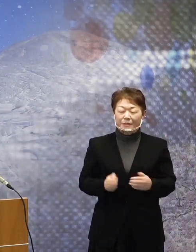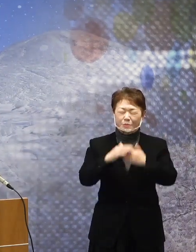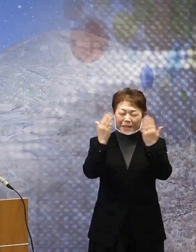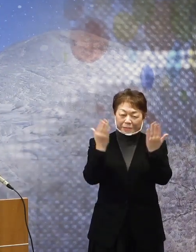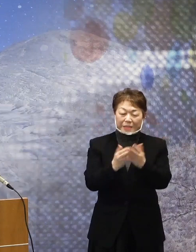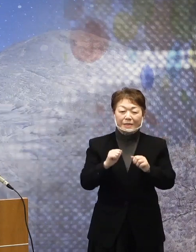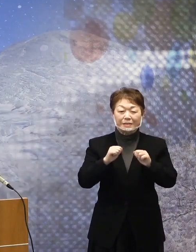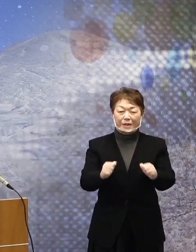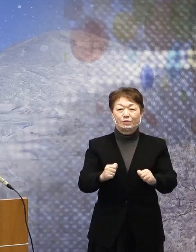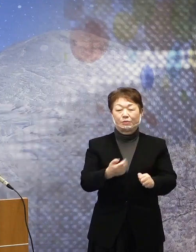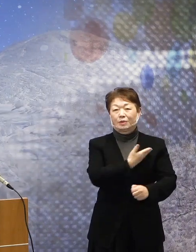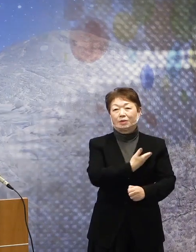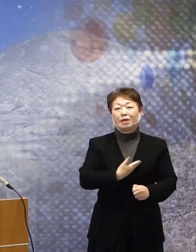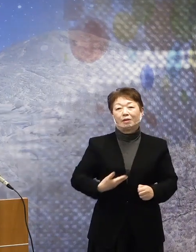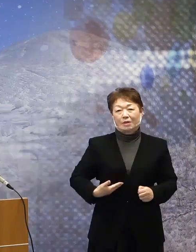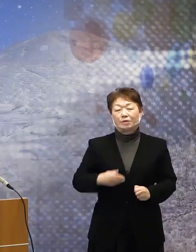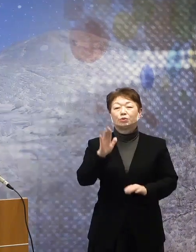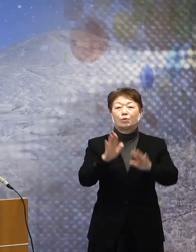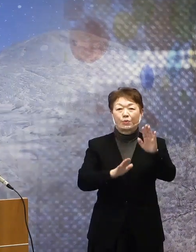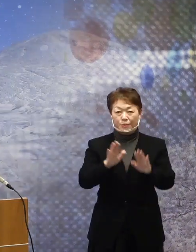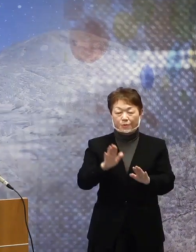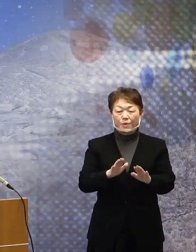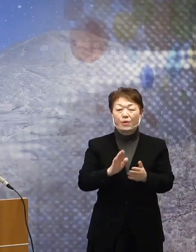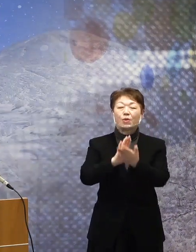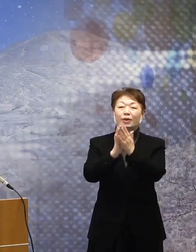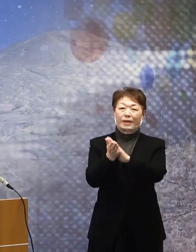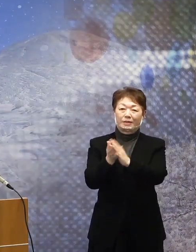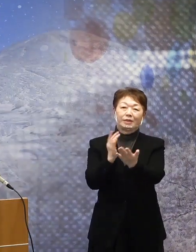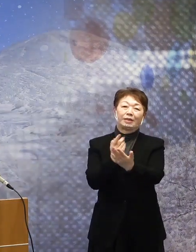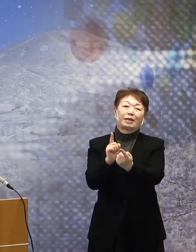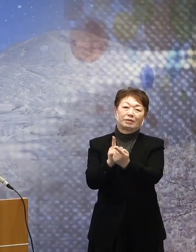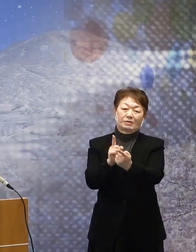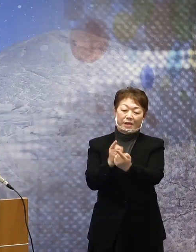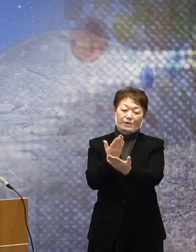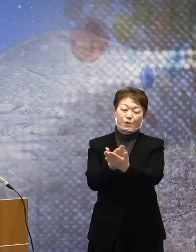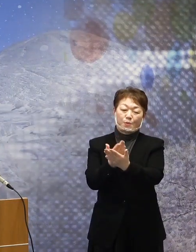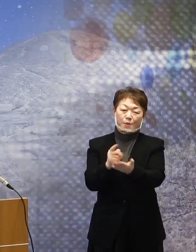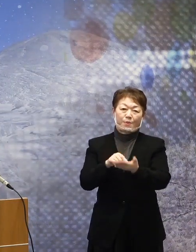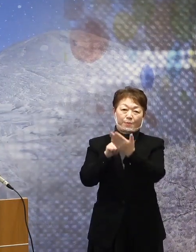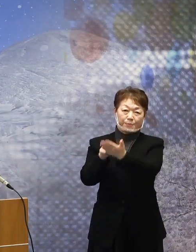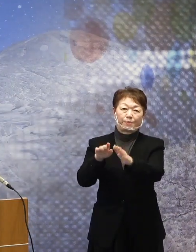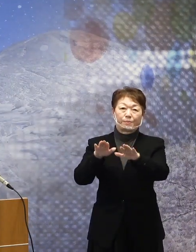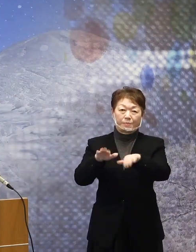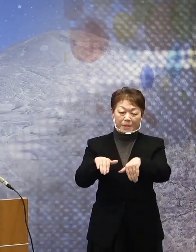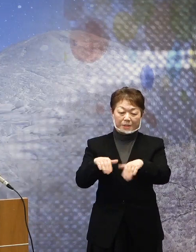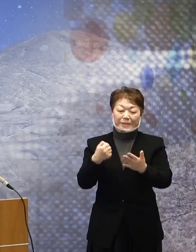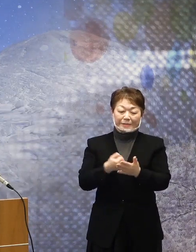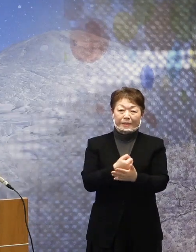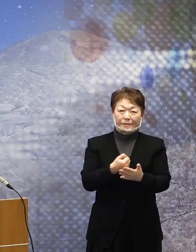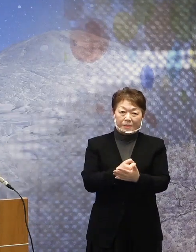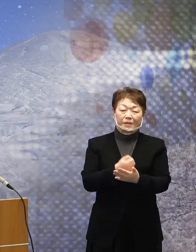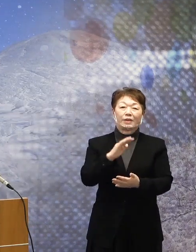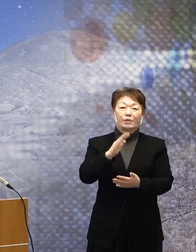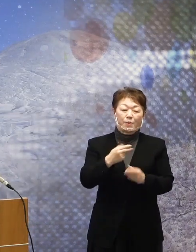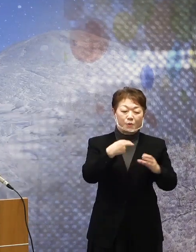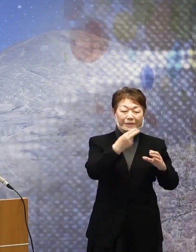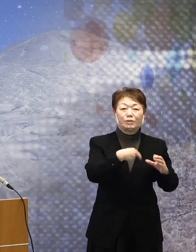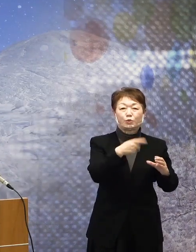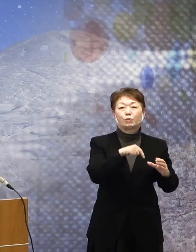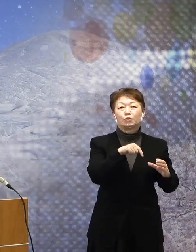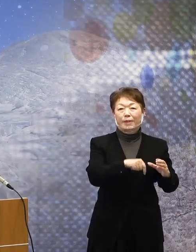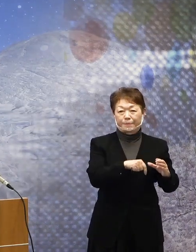ていかなきゃいけないという部分で、青森県にこの要請をさせていただいたわけですが、まあ、残念ながら飲食店